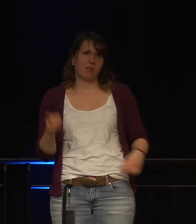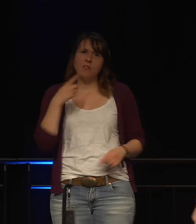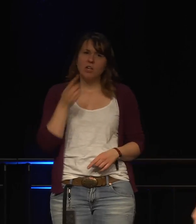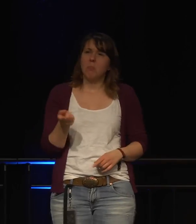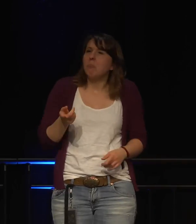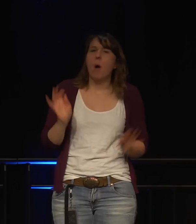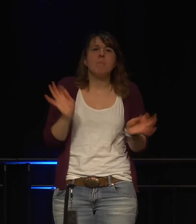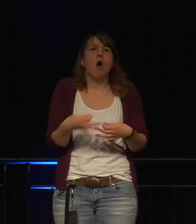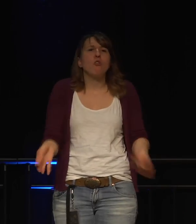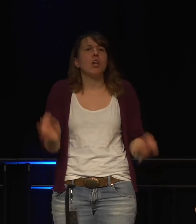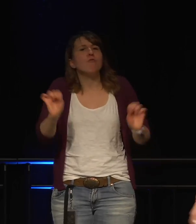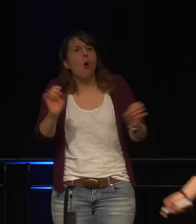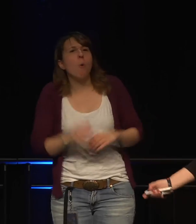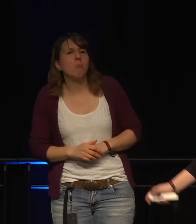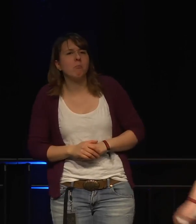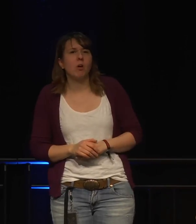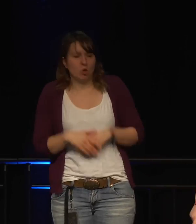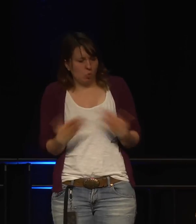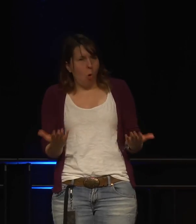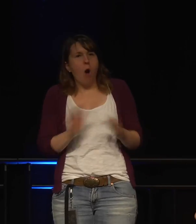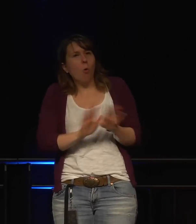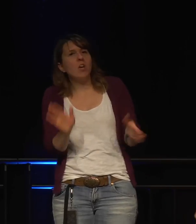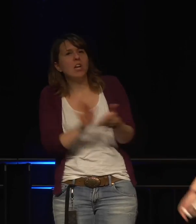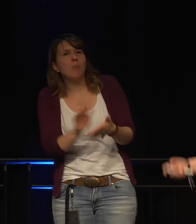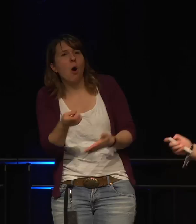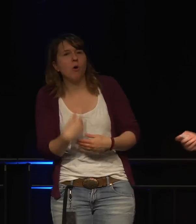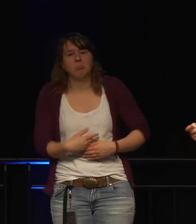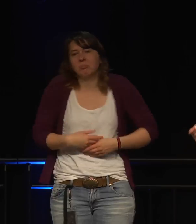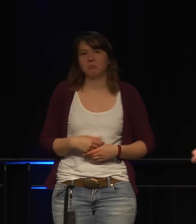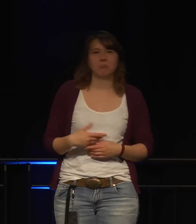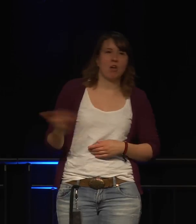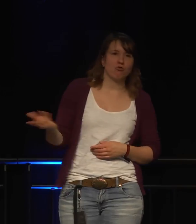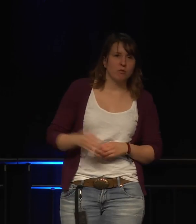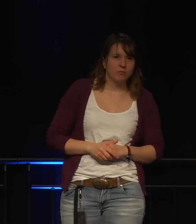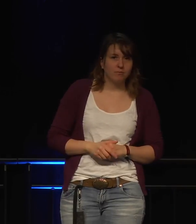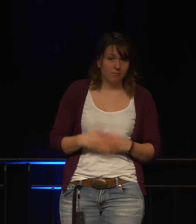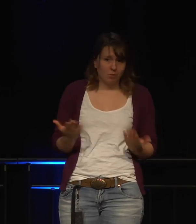Porque dicen que ellos no lo necesitan, porque lo tendríamos que hacer, funciona tal y como está.